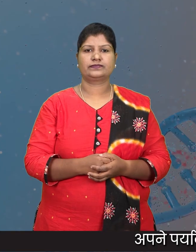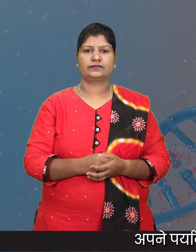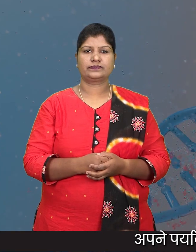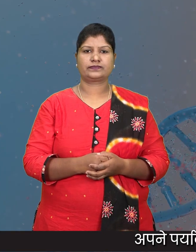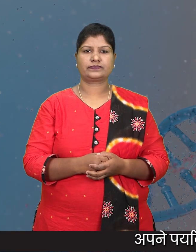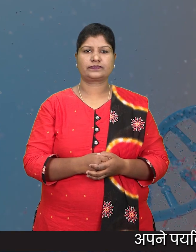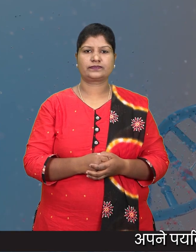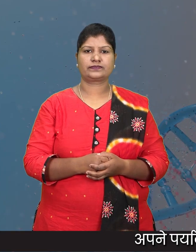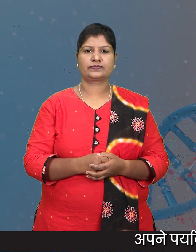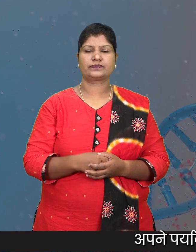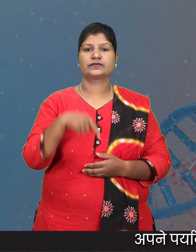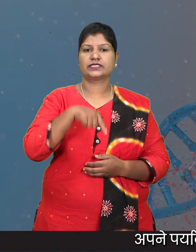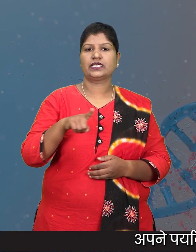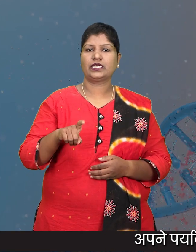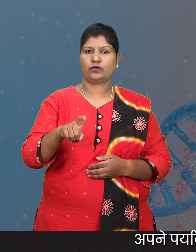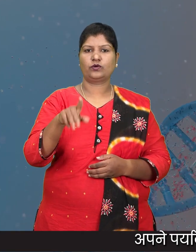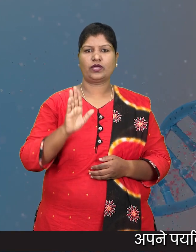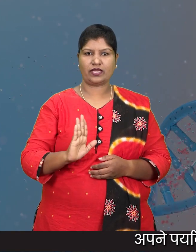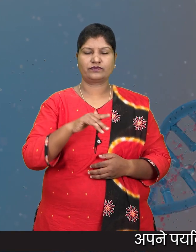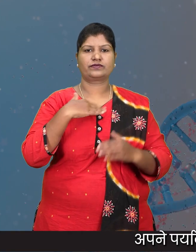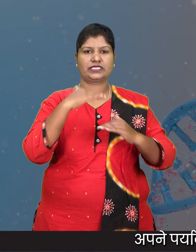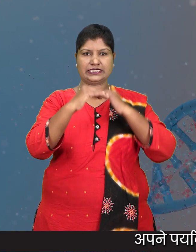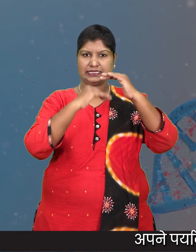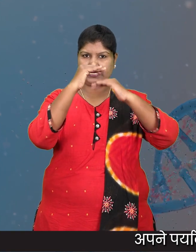में विकसित किए हैं।